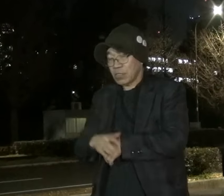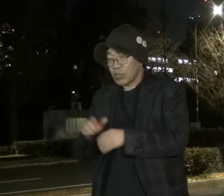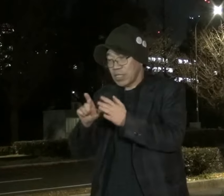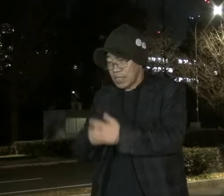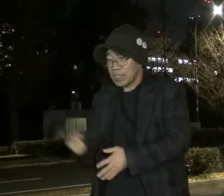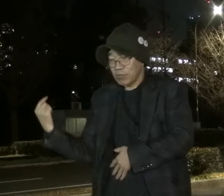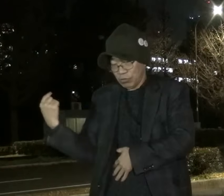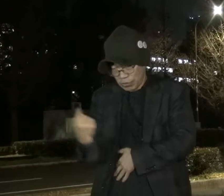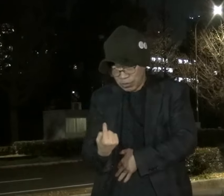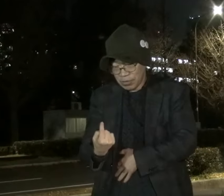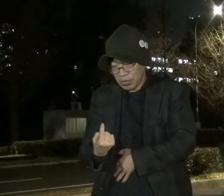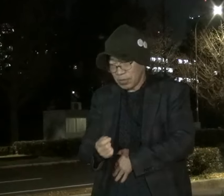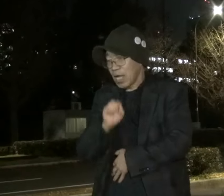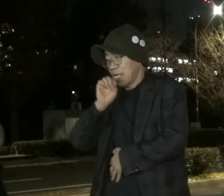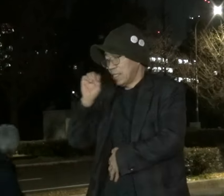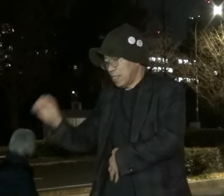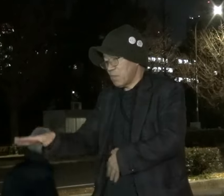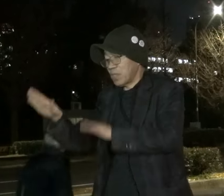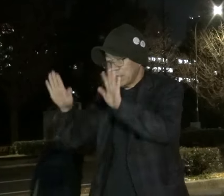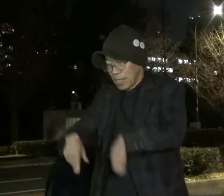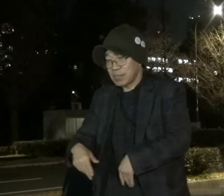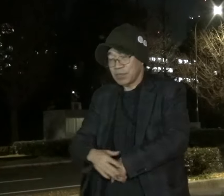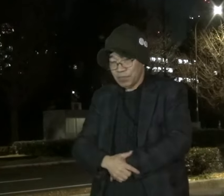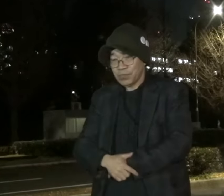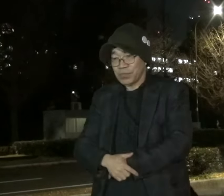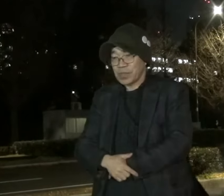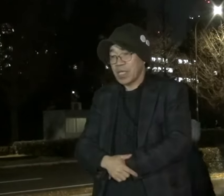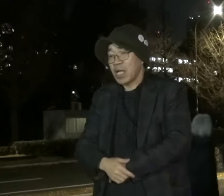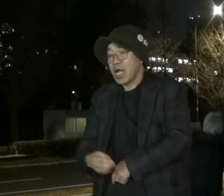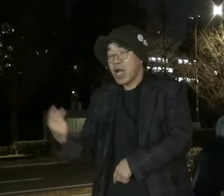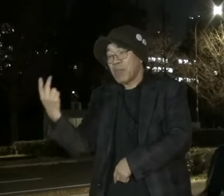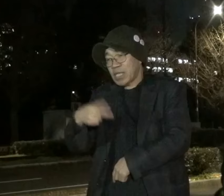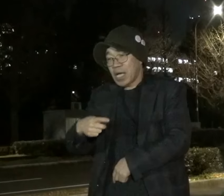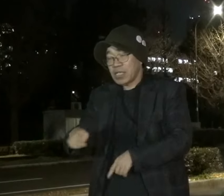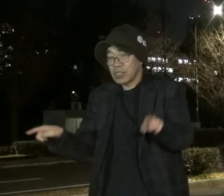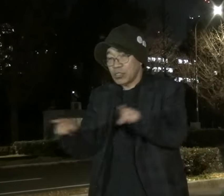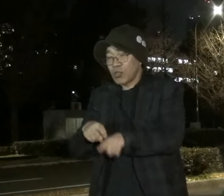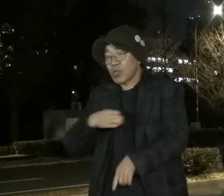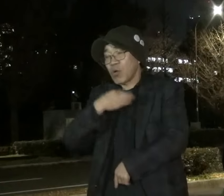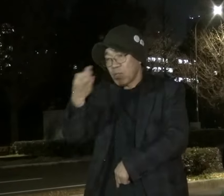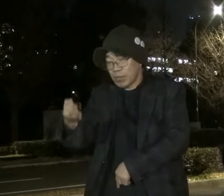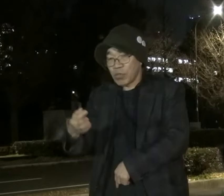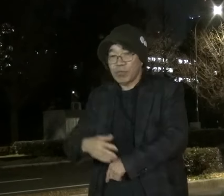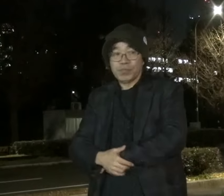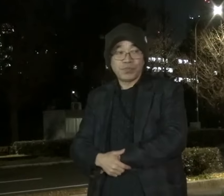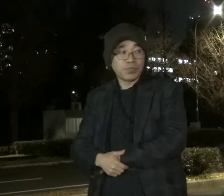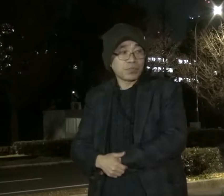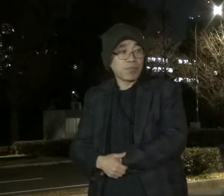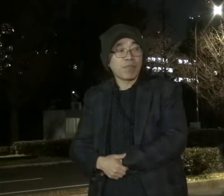当におめでとうございます。よかったです。また一緒に声を上げましょう。ありがとうございました。